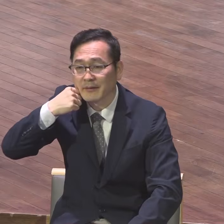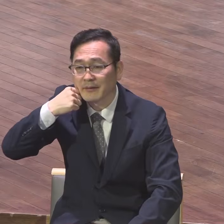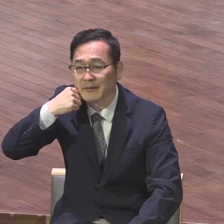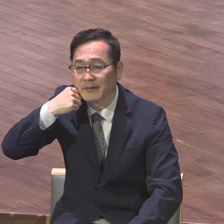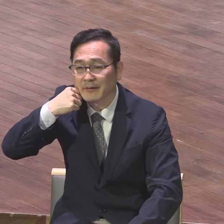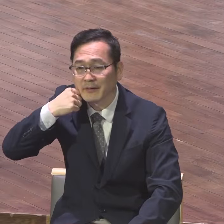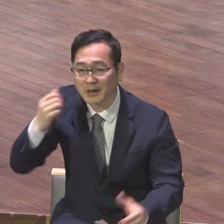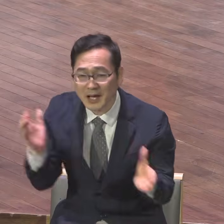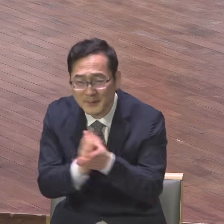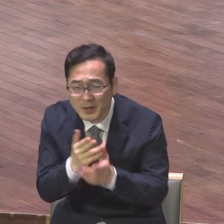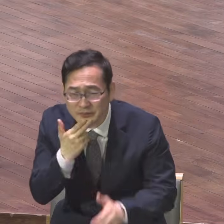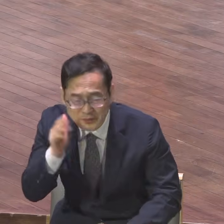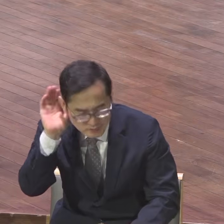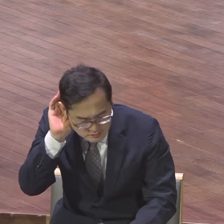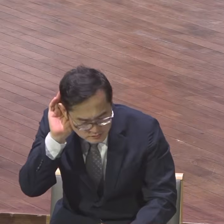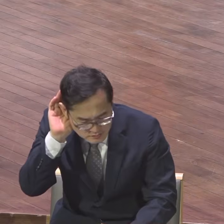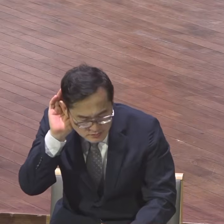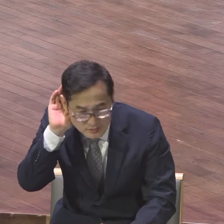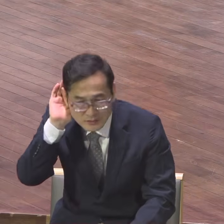아멘이 왜 이리 적어?